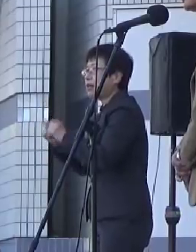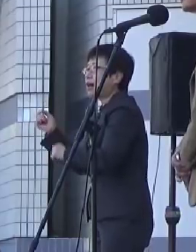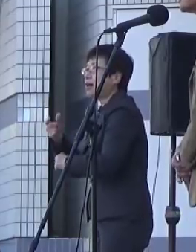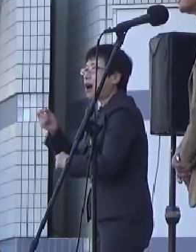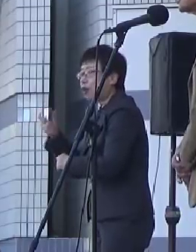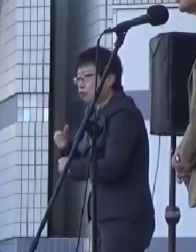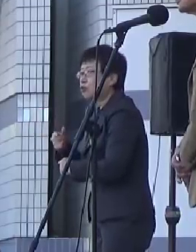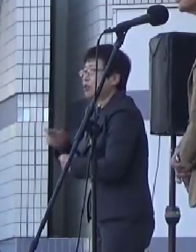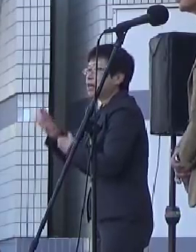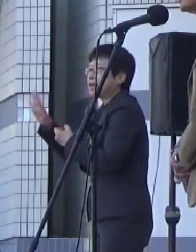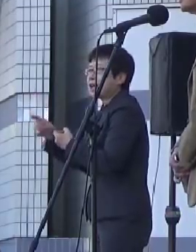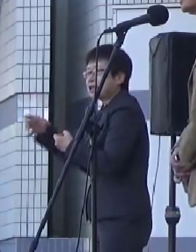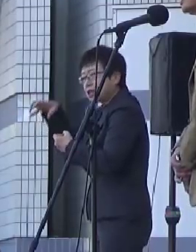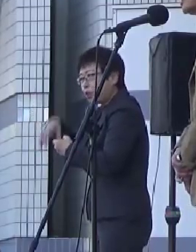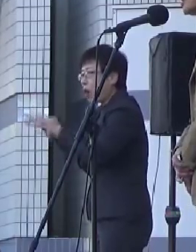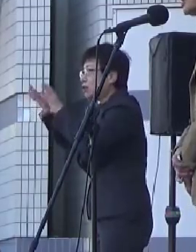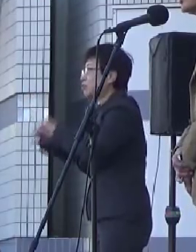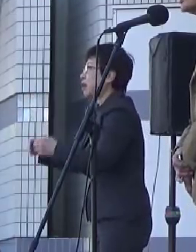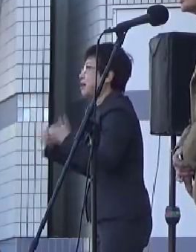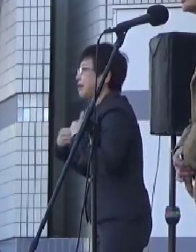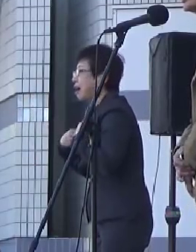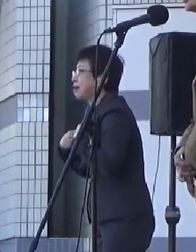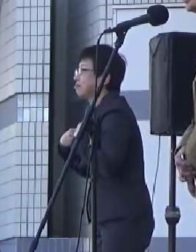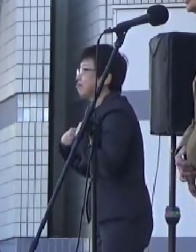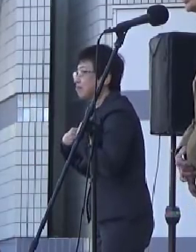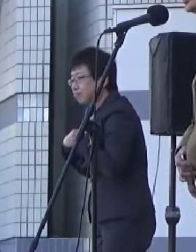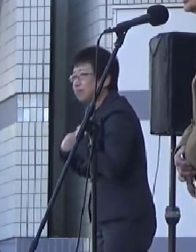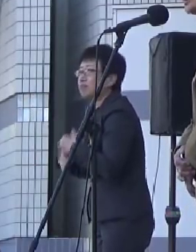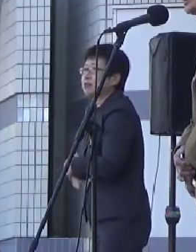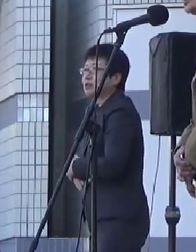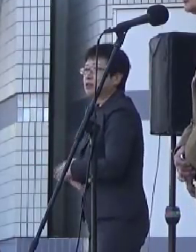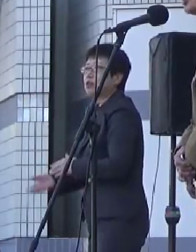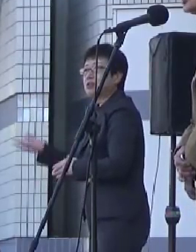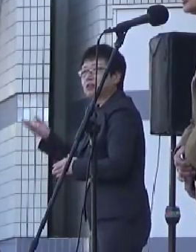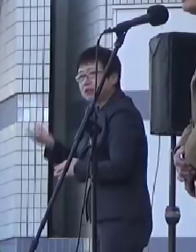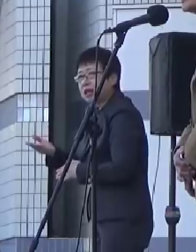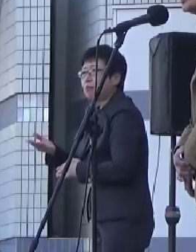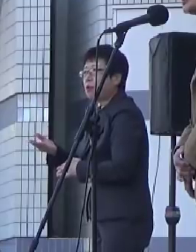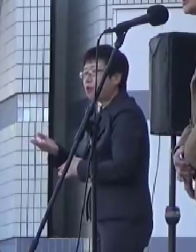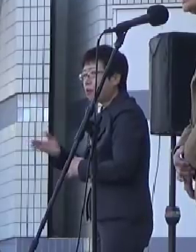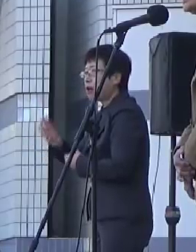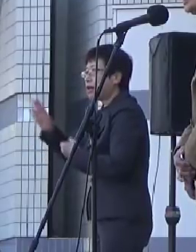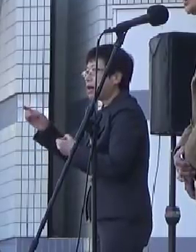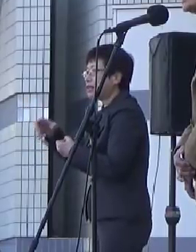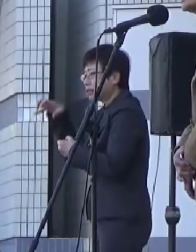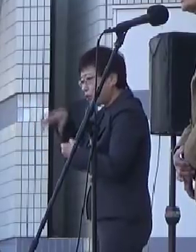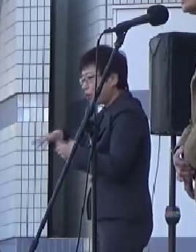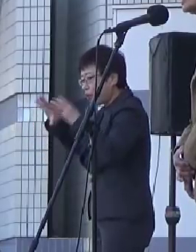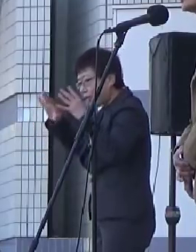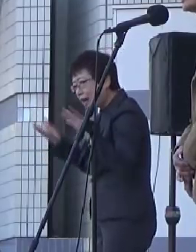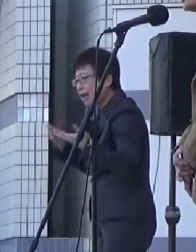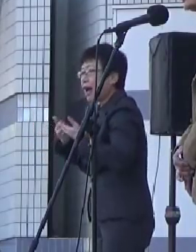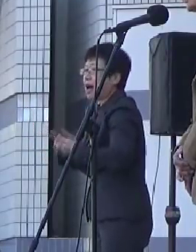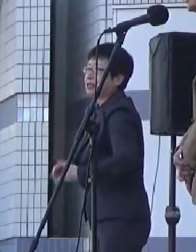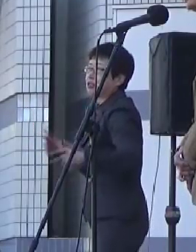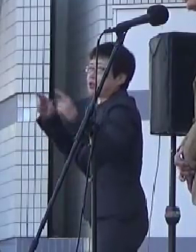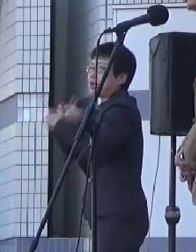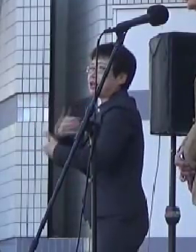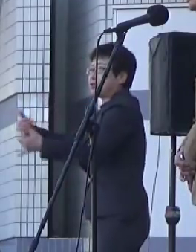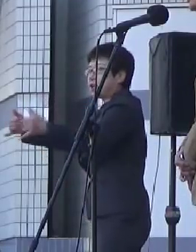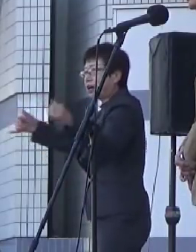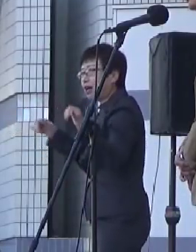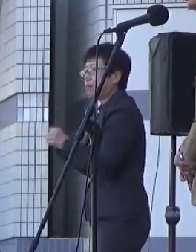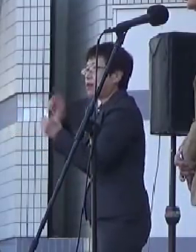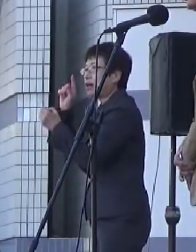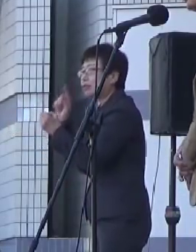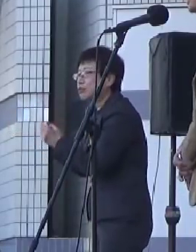く原発は潰す、廃炉にする、そしてもう原発のない安心して暮らせる社会に